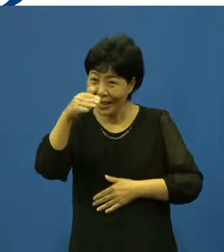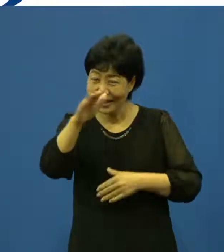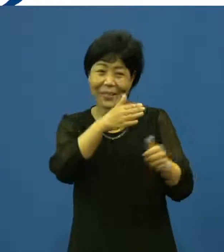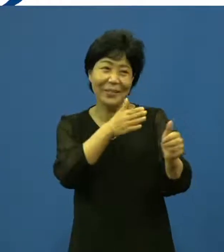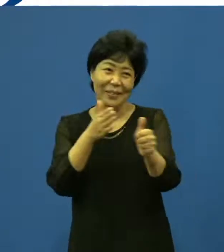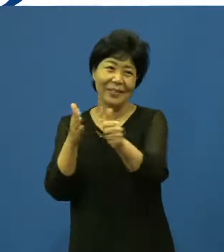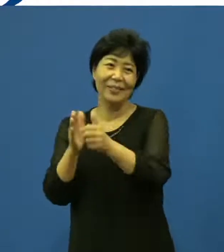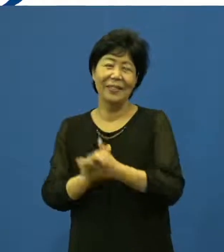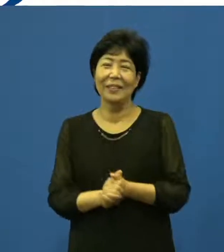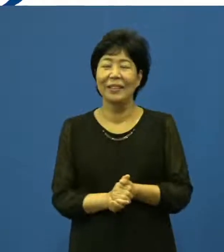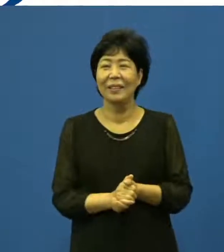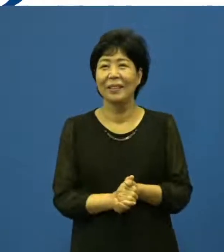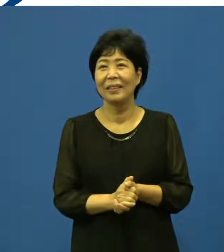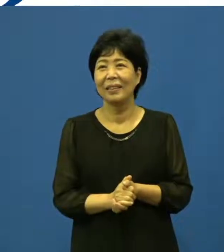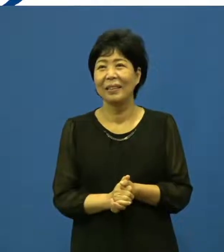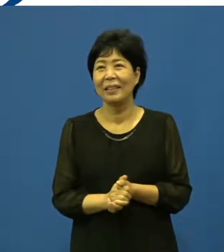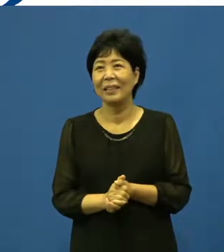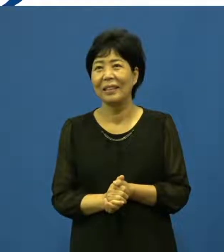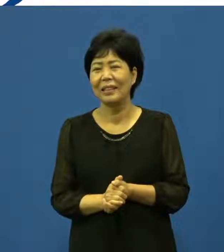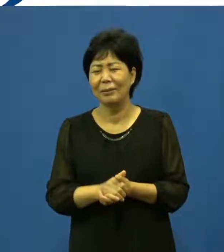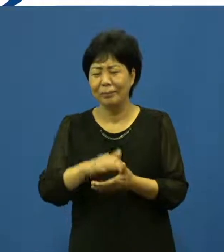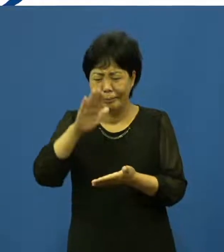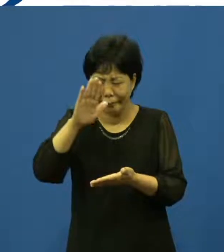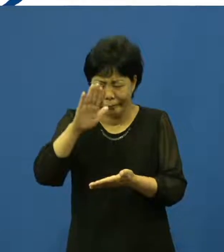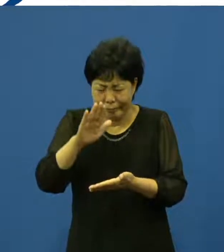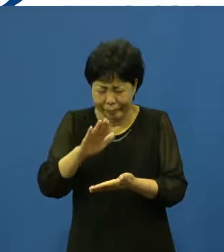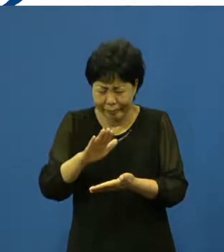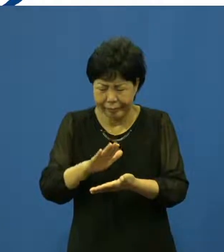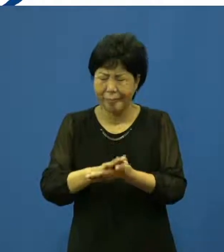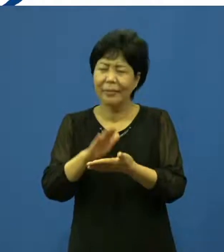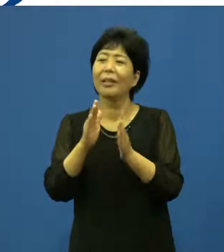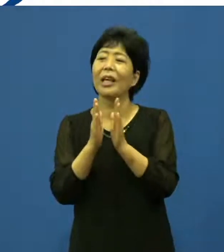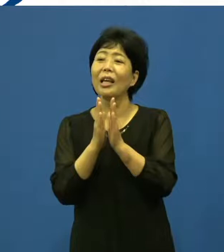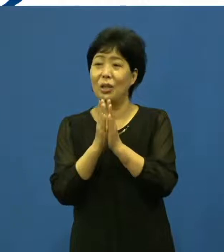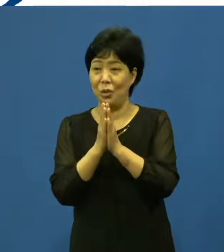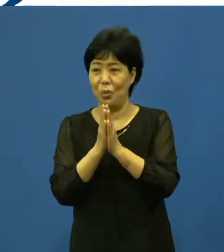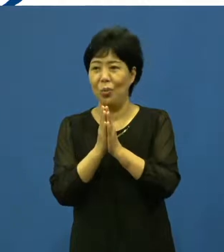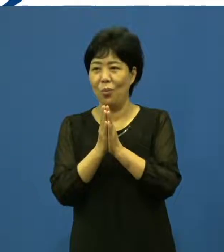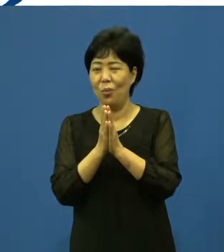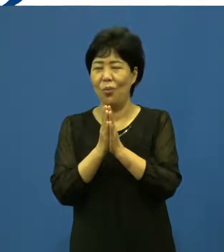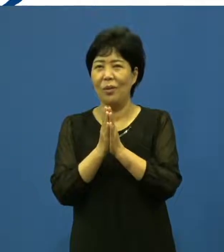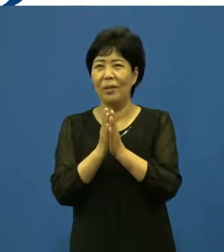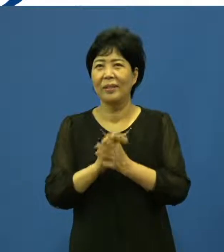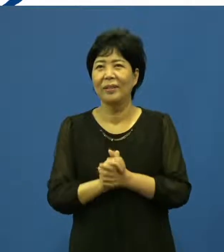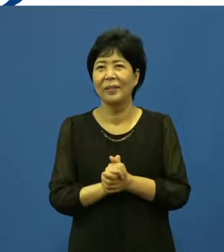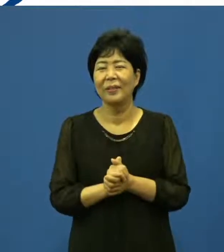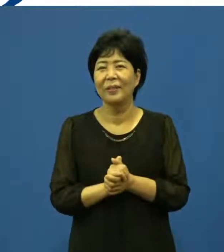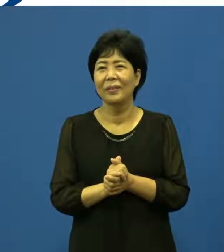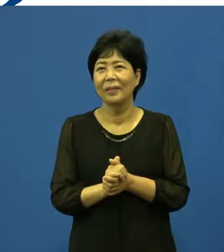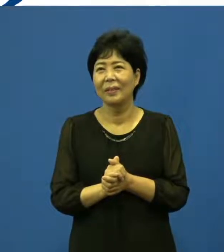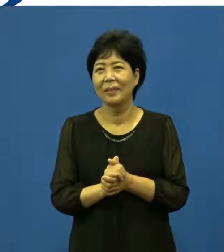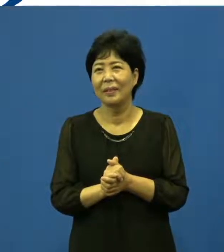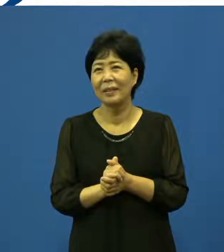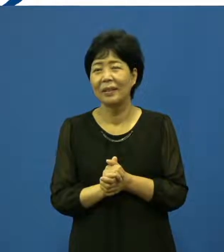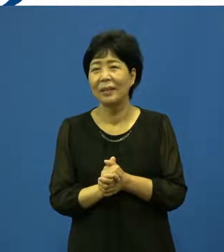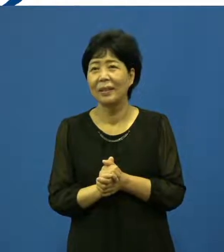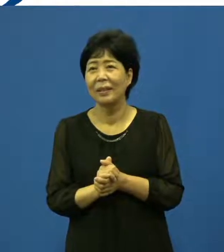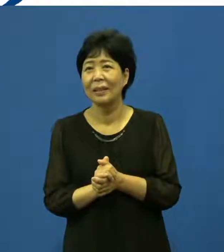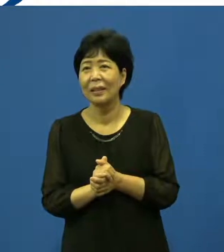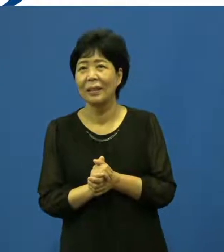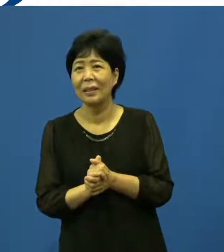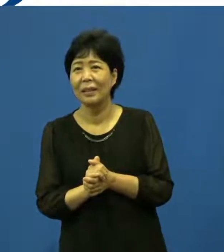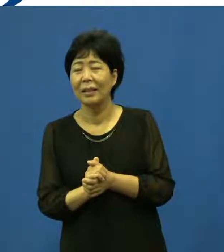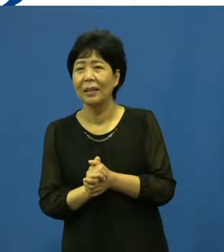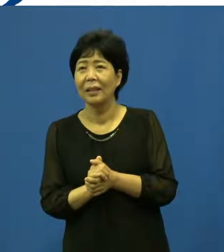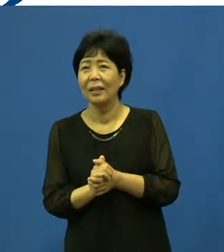좋습니다. 오늘도 굉장히 뜨겁게 말씀을 끝난 다음에 기도하셨는데 팁이 있는데 중요한